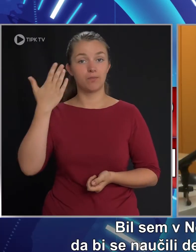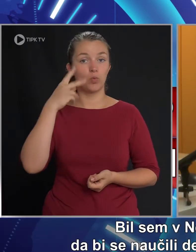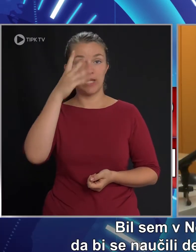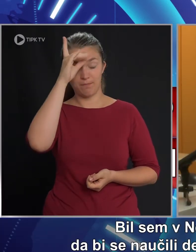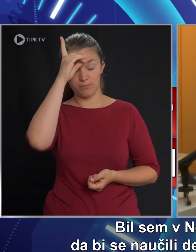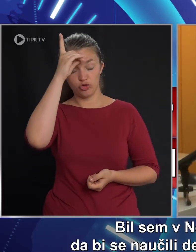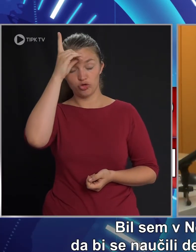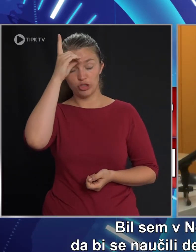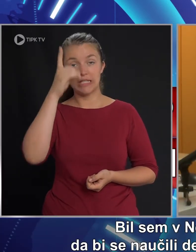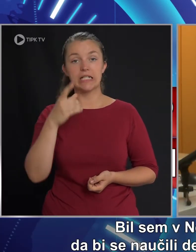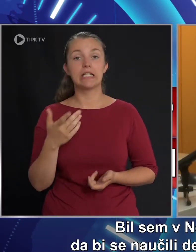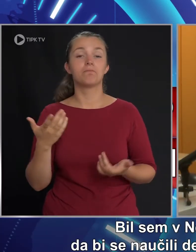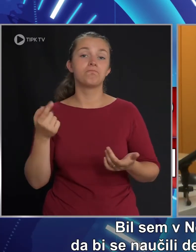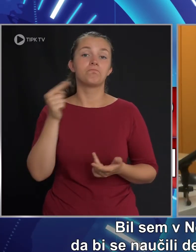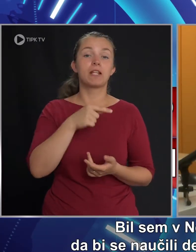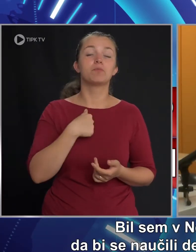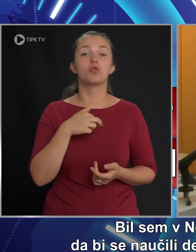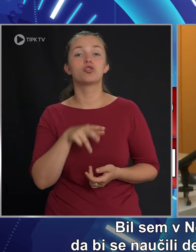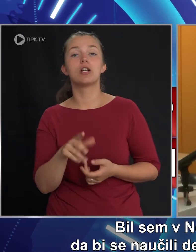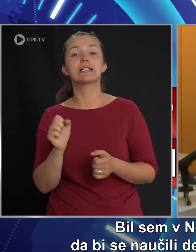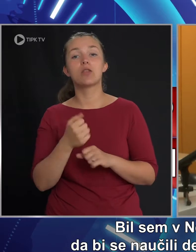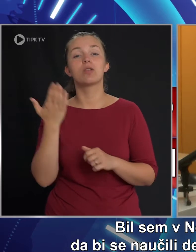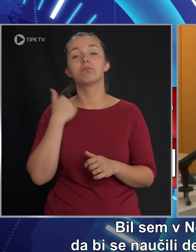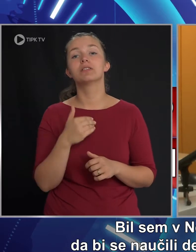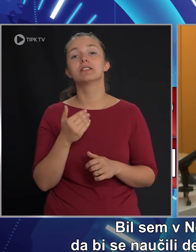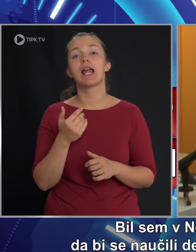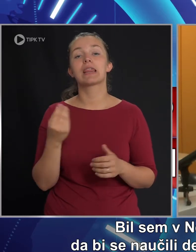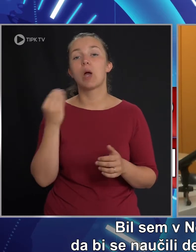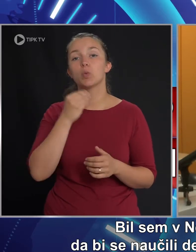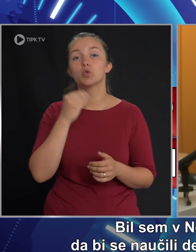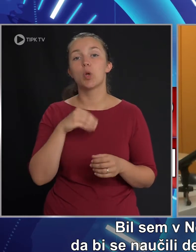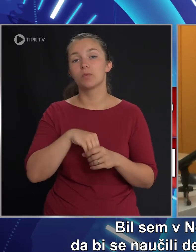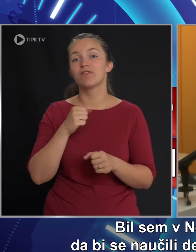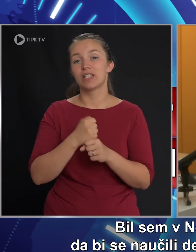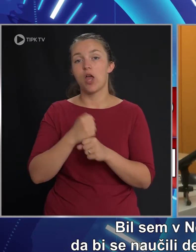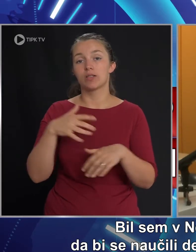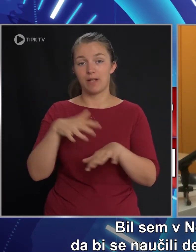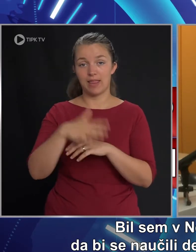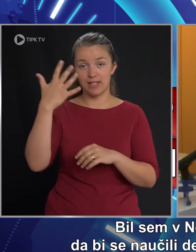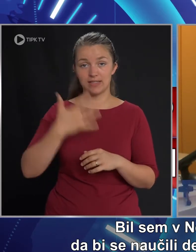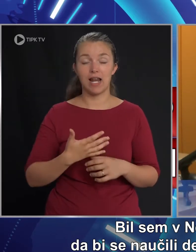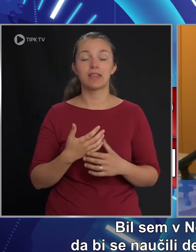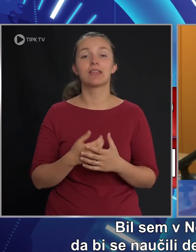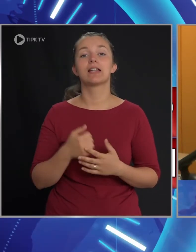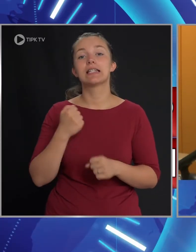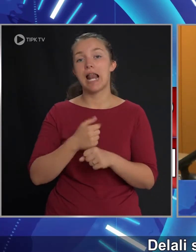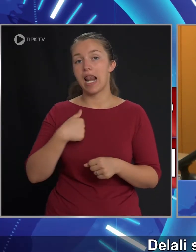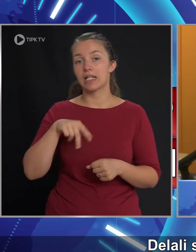Bil sem v Nemčiji, pač tam smo šli zato, da bi se pač naučili v bistvu delati spletne